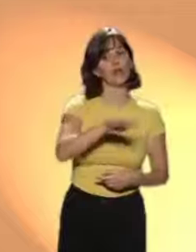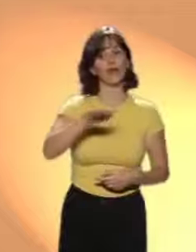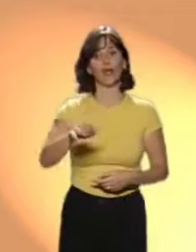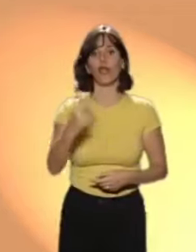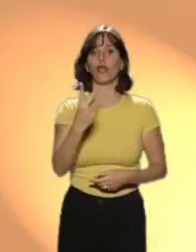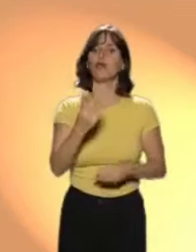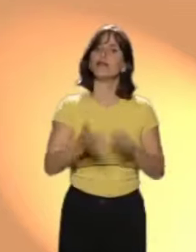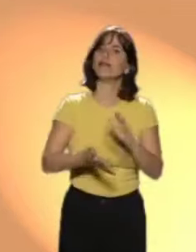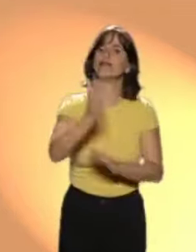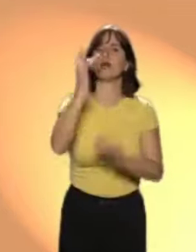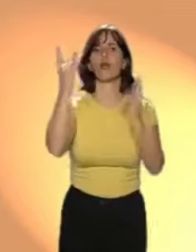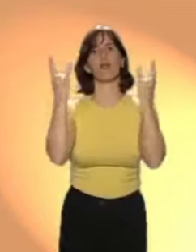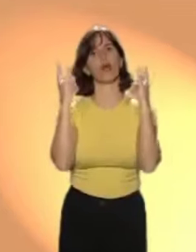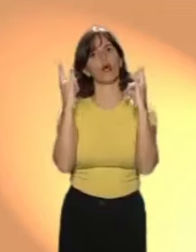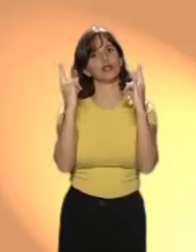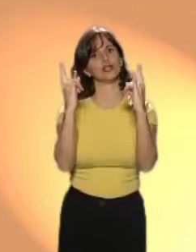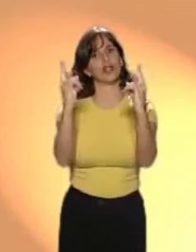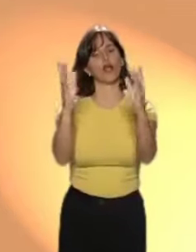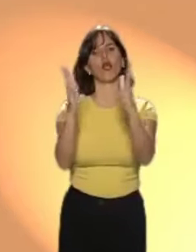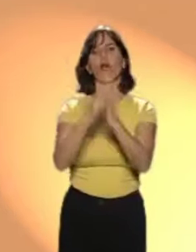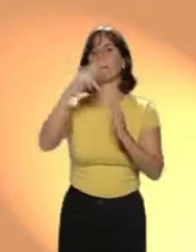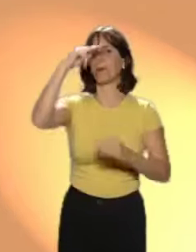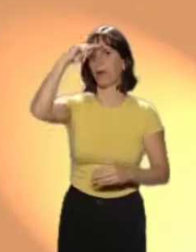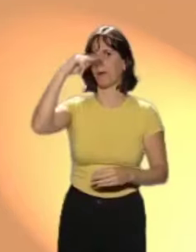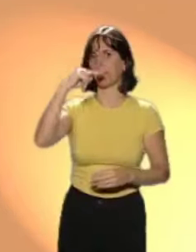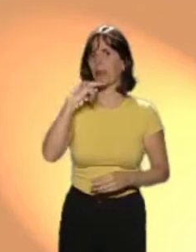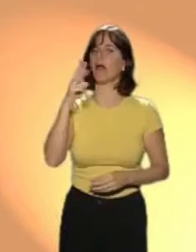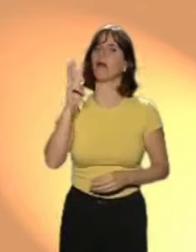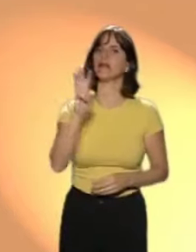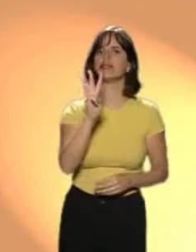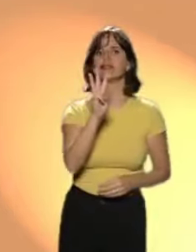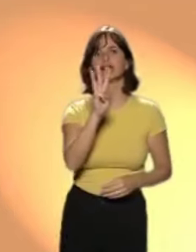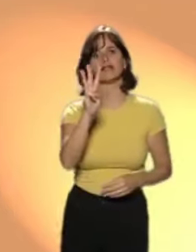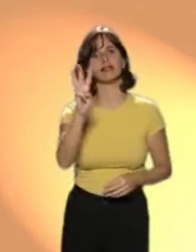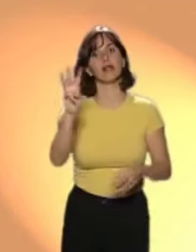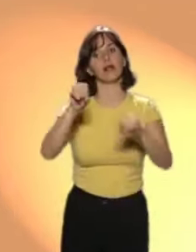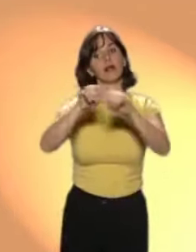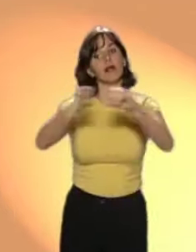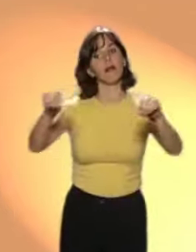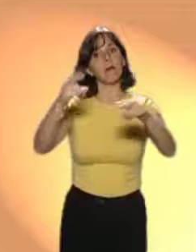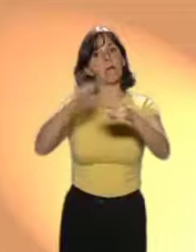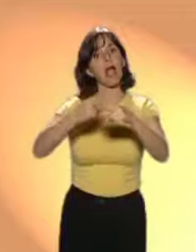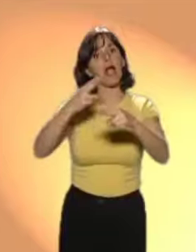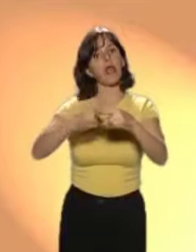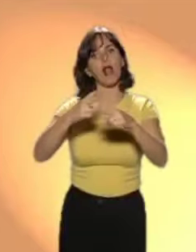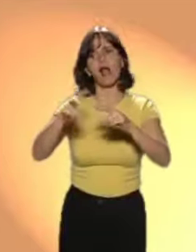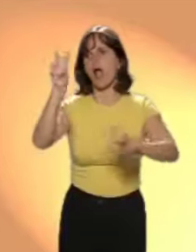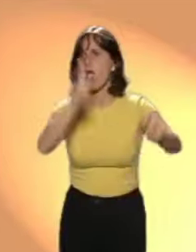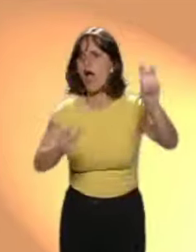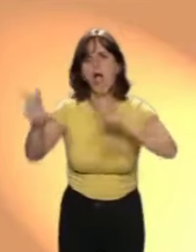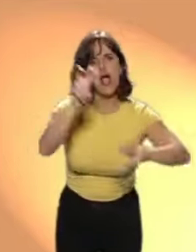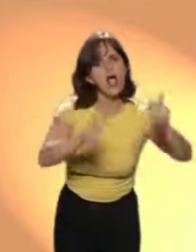Todos los días los dos niños iban al bosque con su papá a recoger leña.